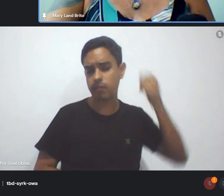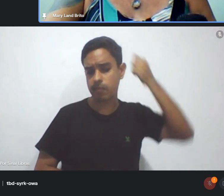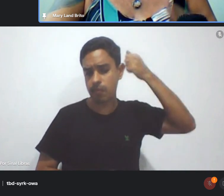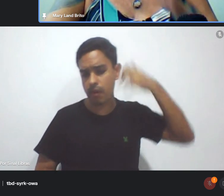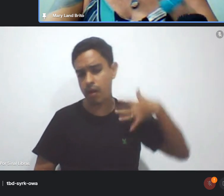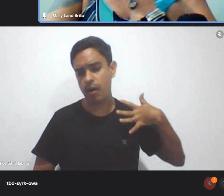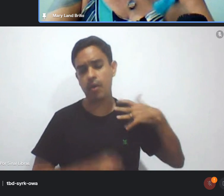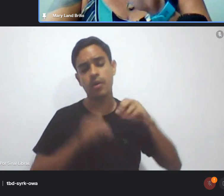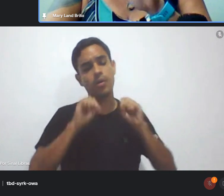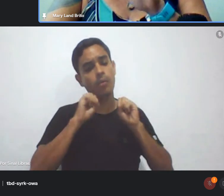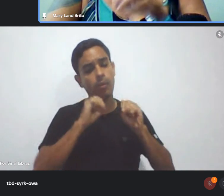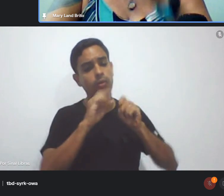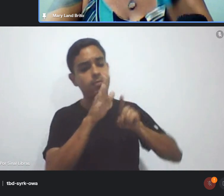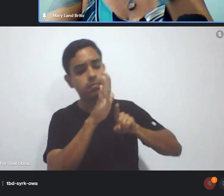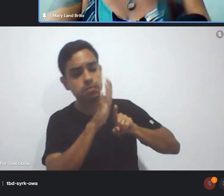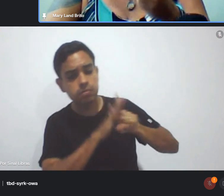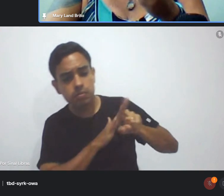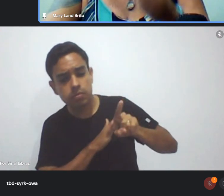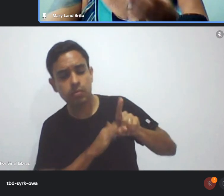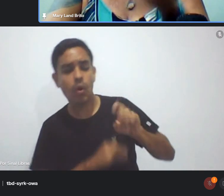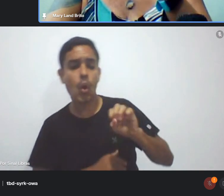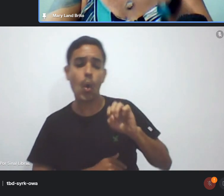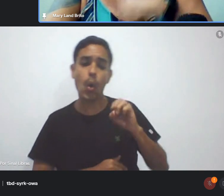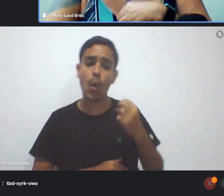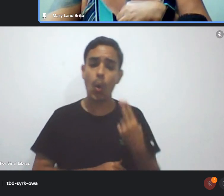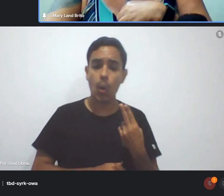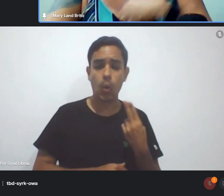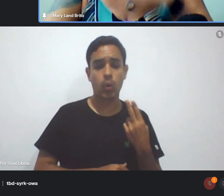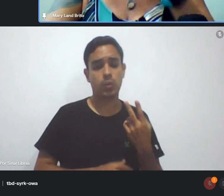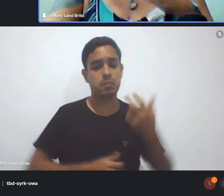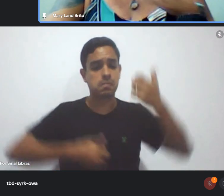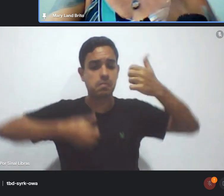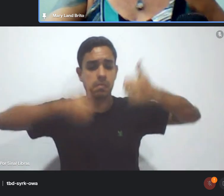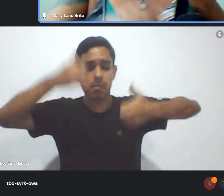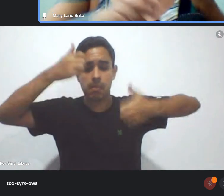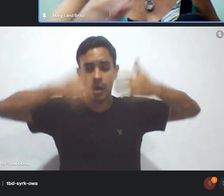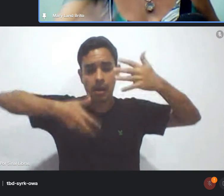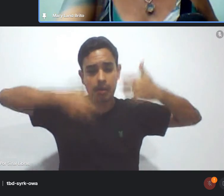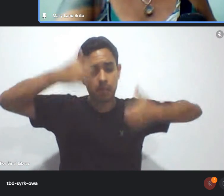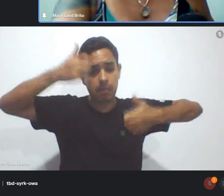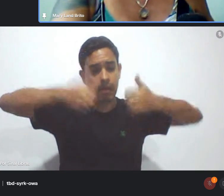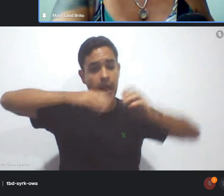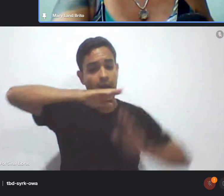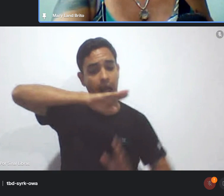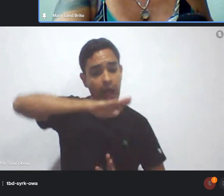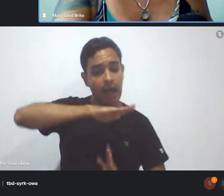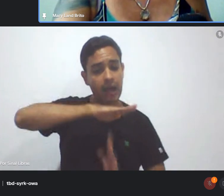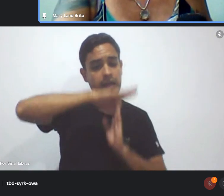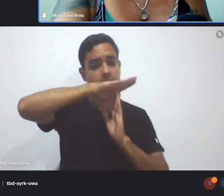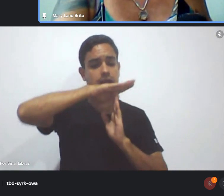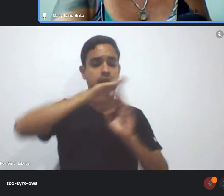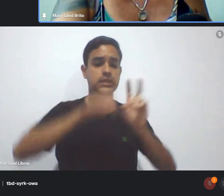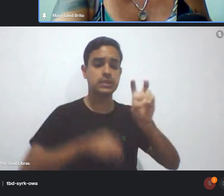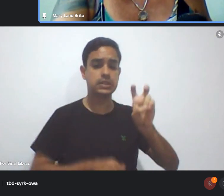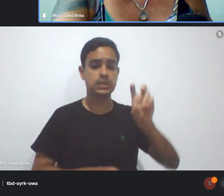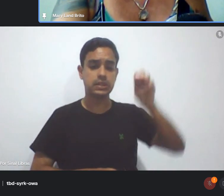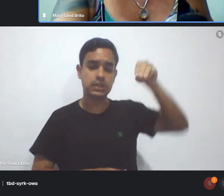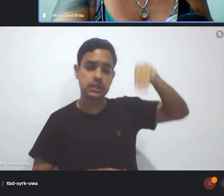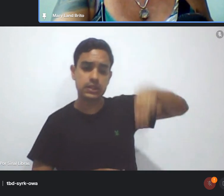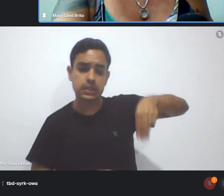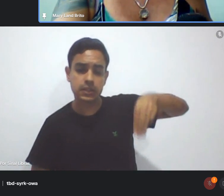comentário em até 5 minutos. A cada três pessoas, eu falo daqui e depois a gente volta. Então, pela ordem da